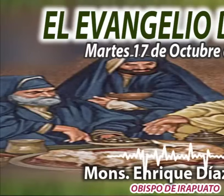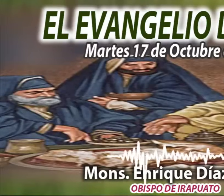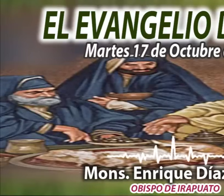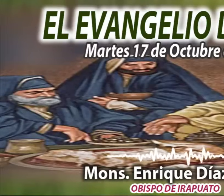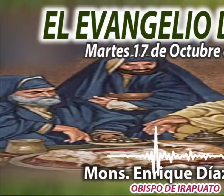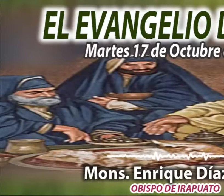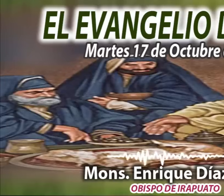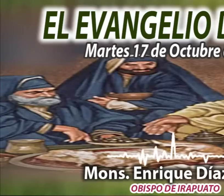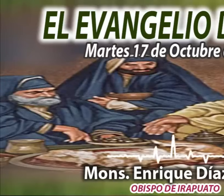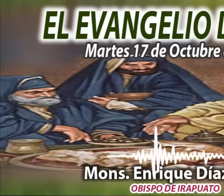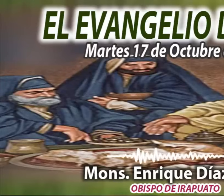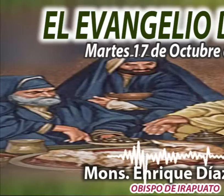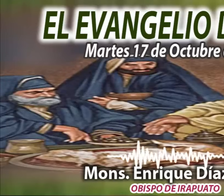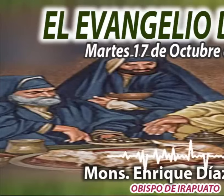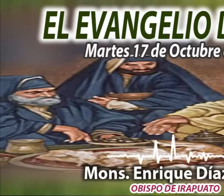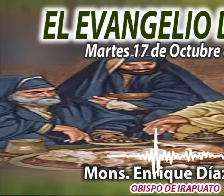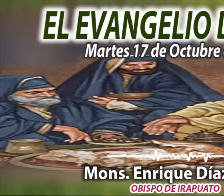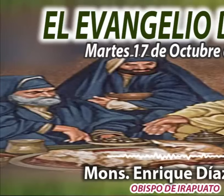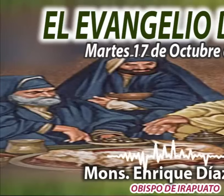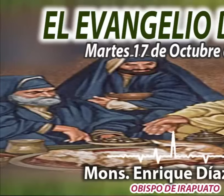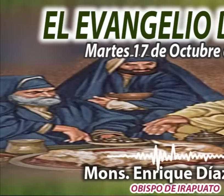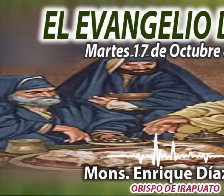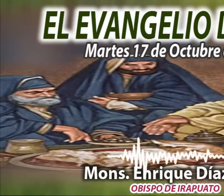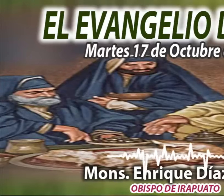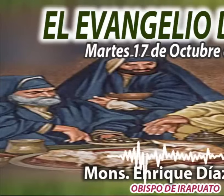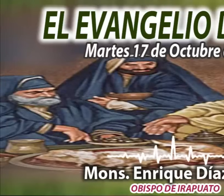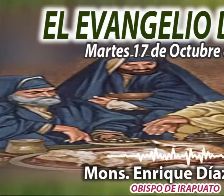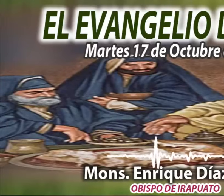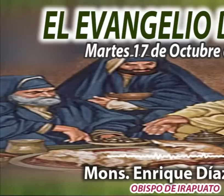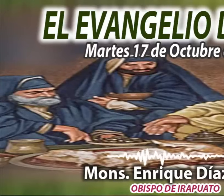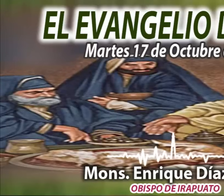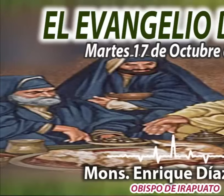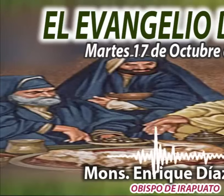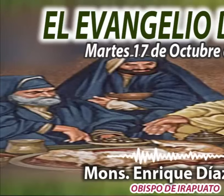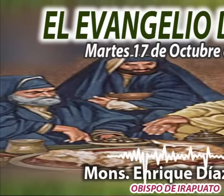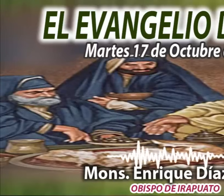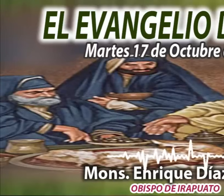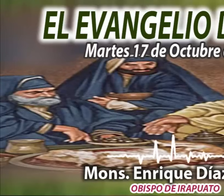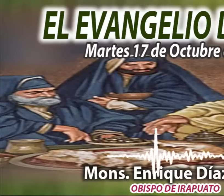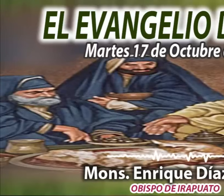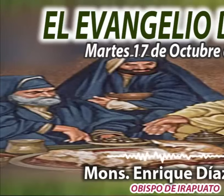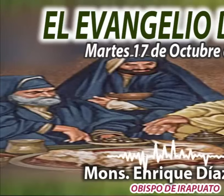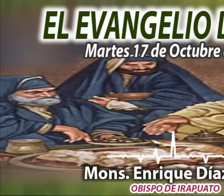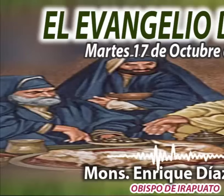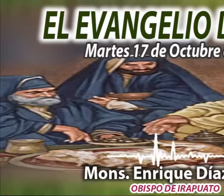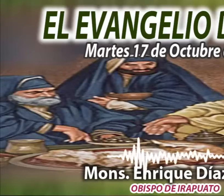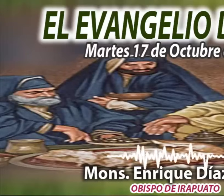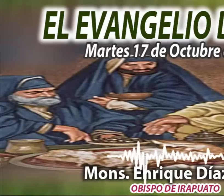Dispuso Dios en su sabiduría revelarse a sí mismo y dar a conocer el misterio de su voluntad.